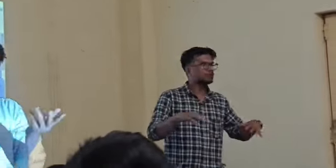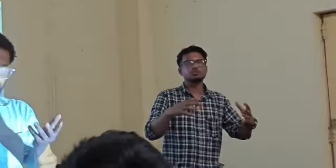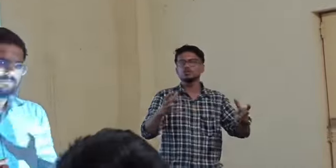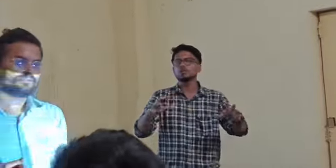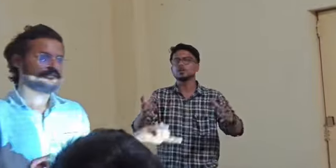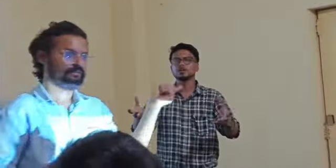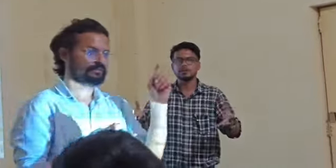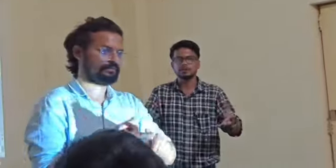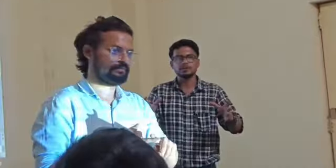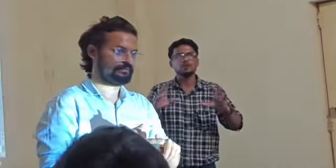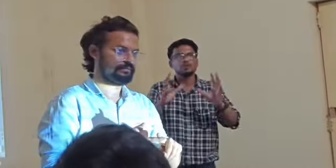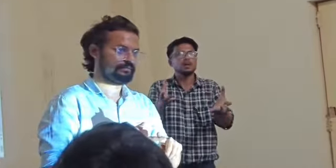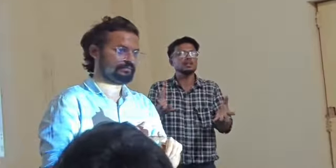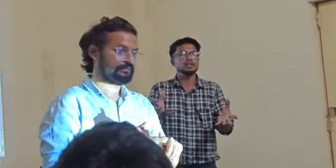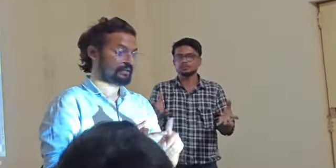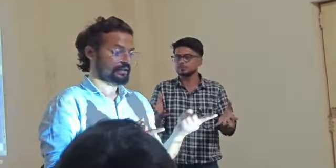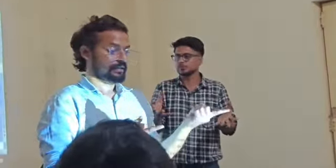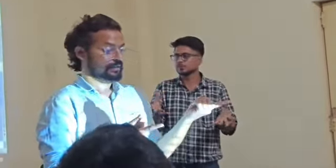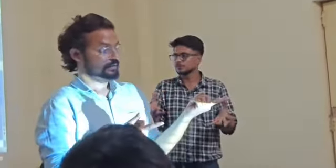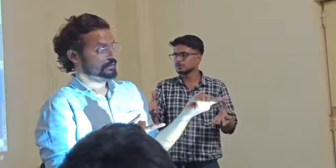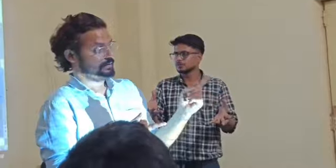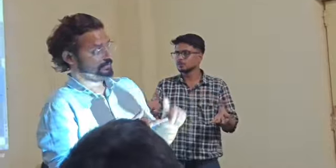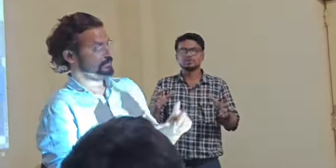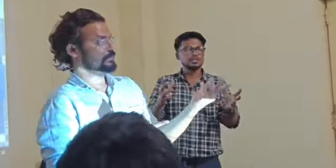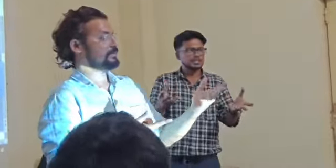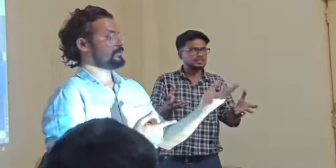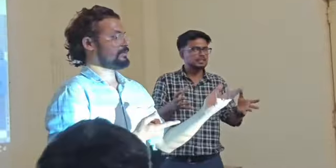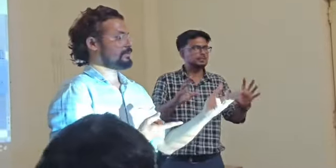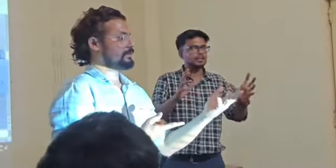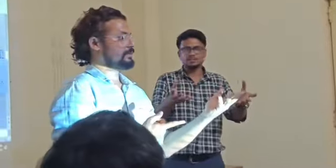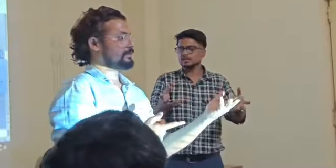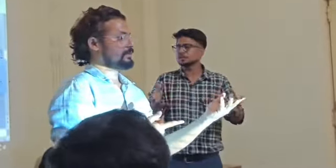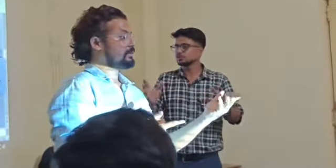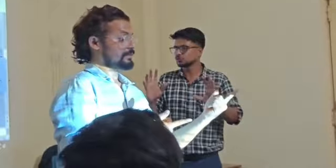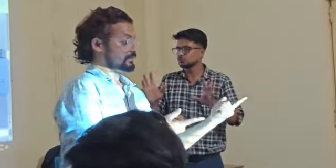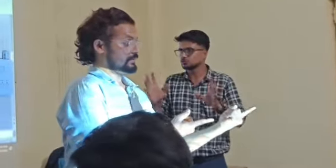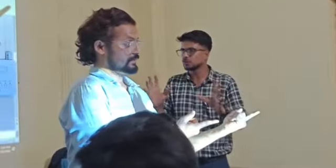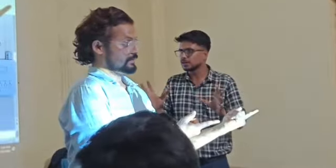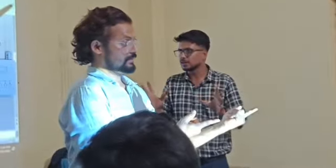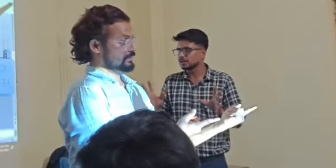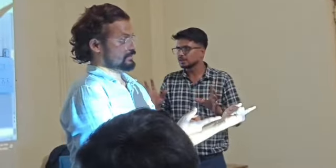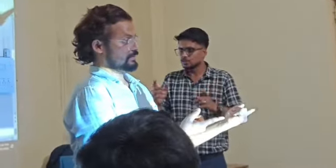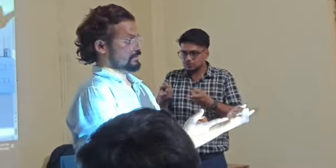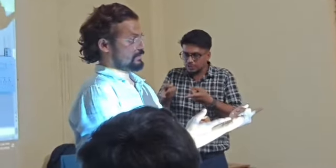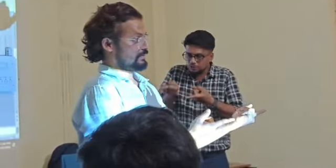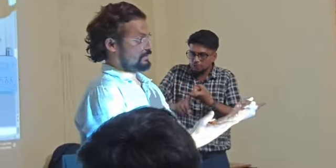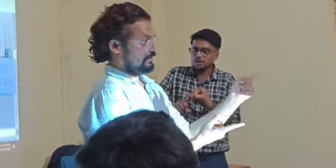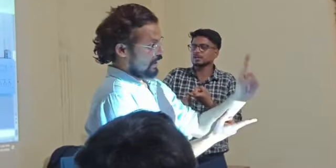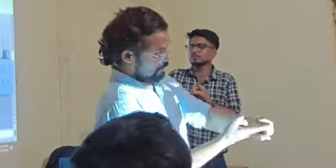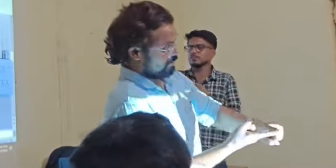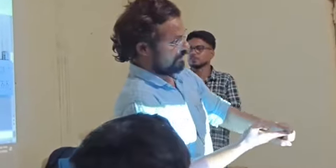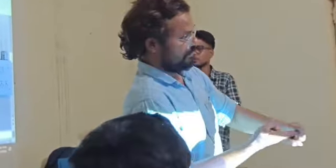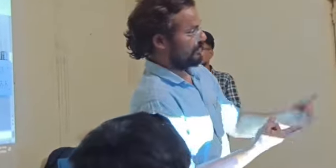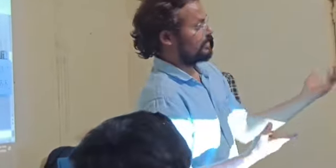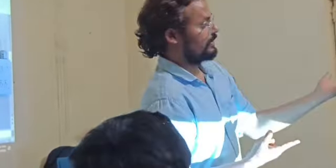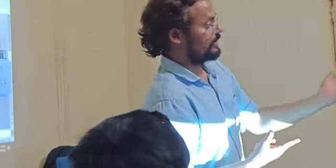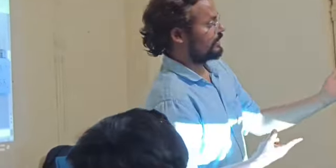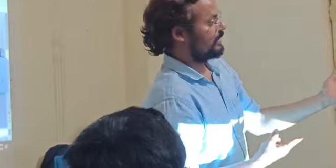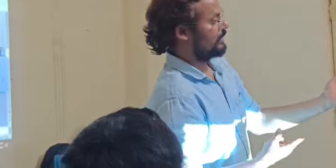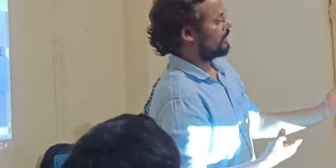बोलते हैं व्हाट हैपेंड। हुआ क्या है तुम्हें, कोई दिक्कत है, परेशानी है, कुछ हुआ है, तो ये हुआ का साइन है, ठीक है, ये हैपेंड